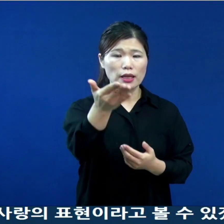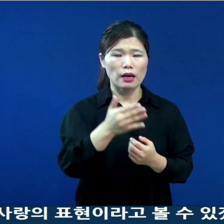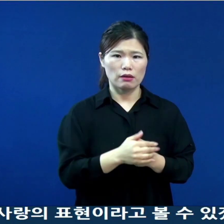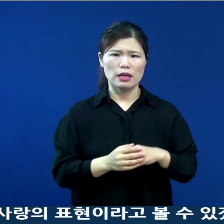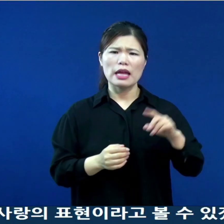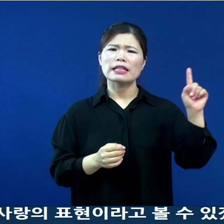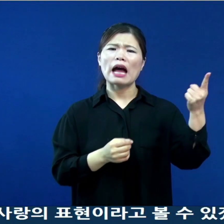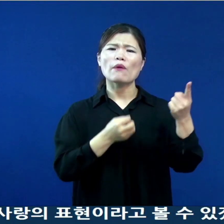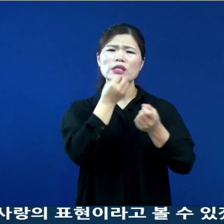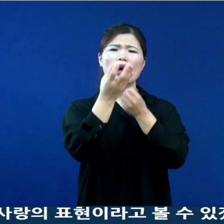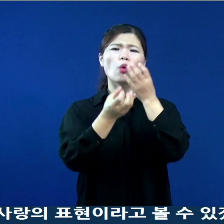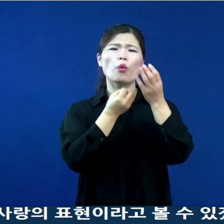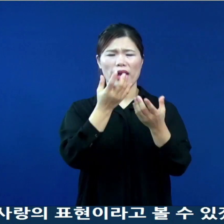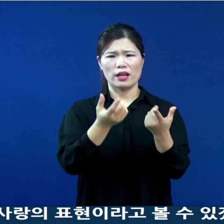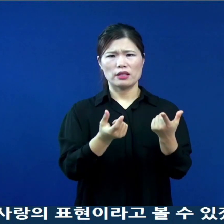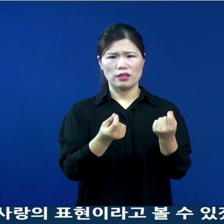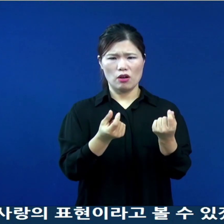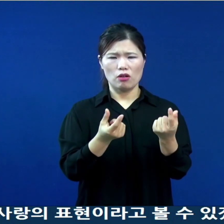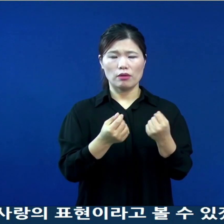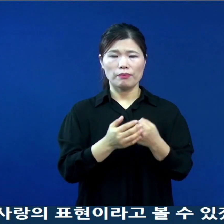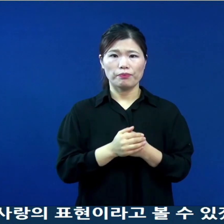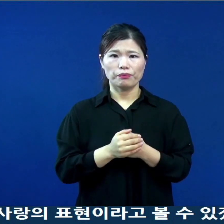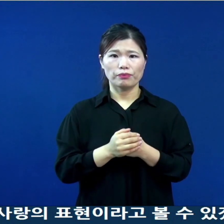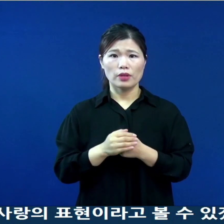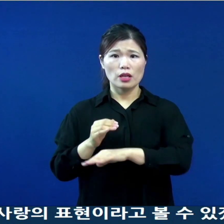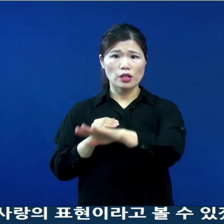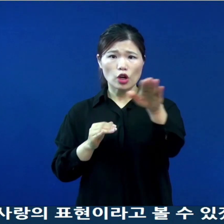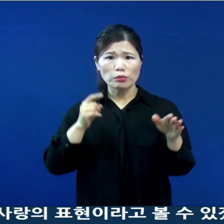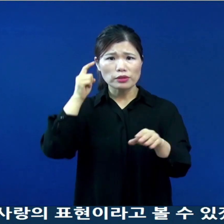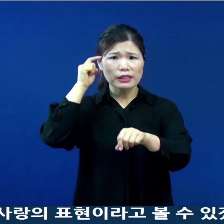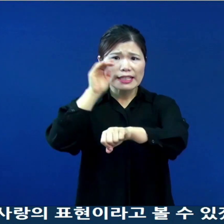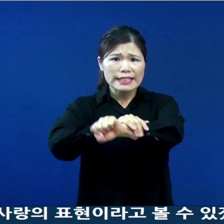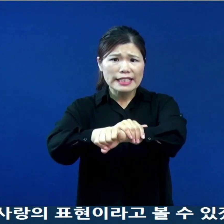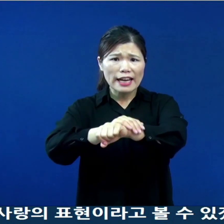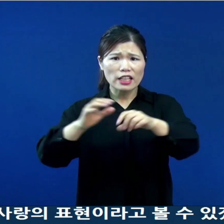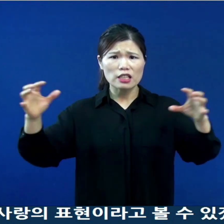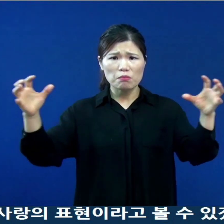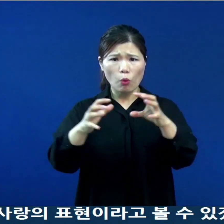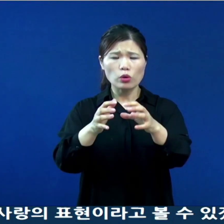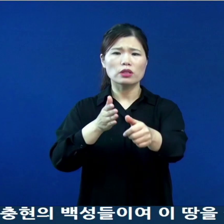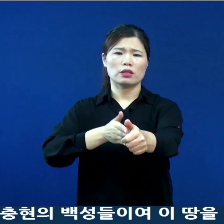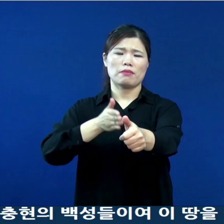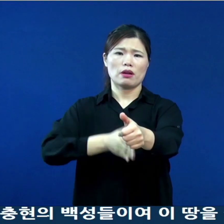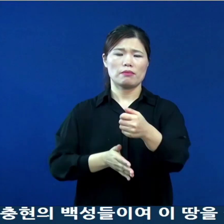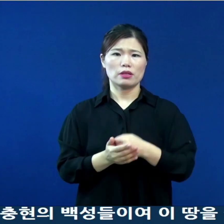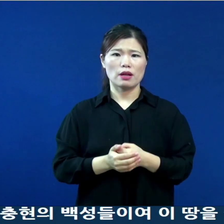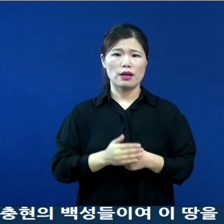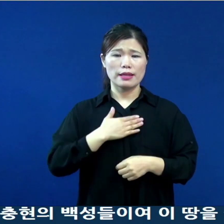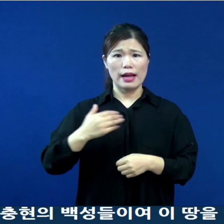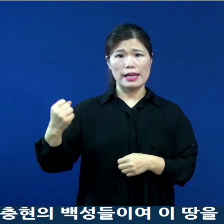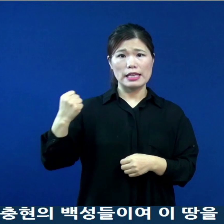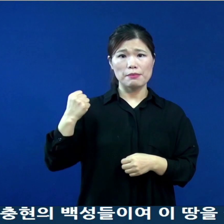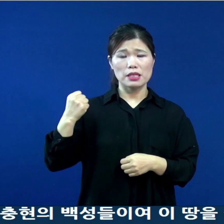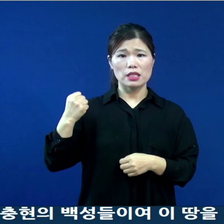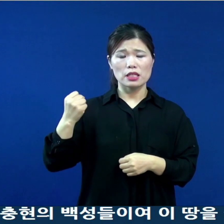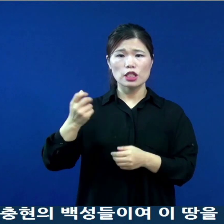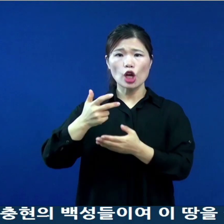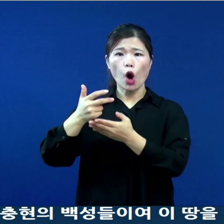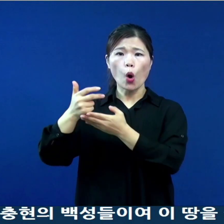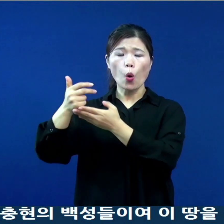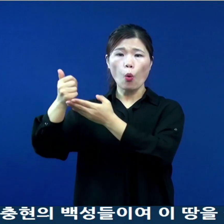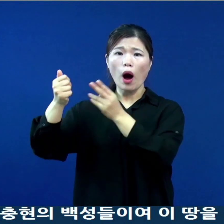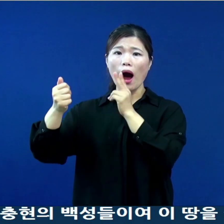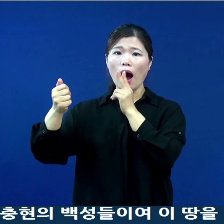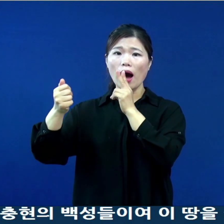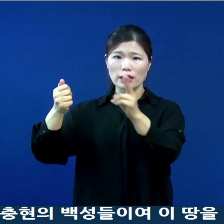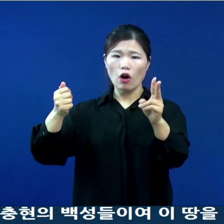다윗의 고백에 우리의 지혜를 모으십시다. 나의 힘이신